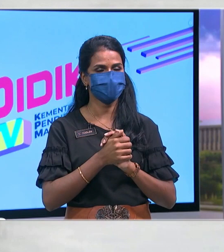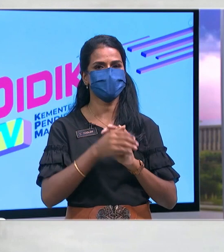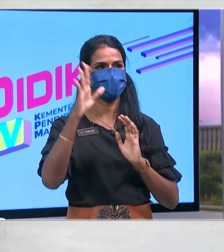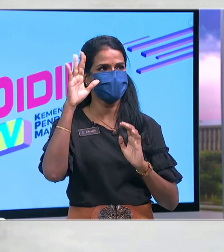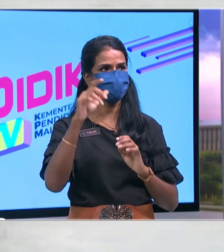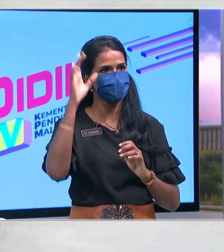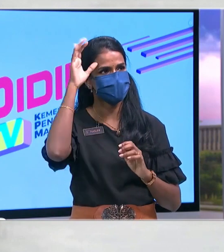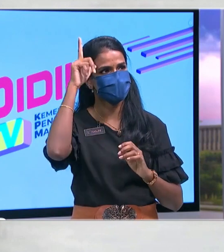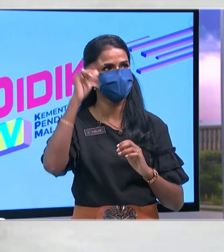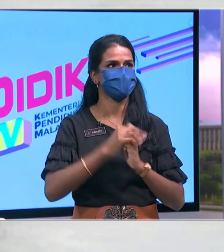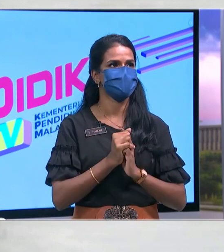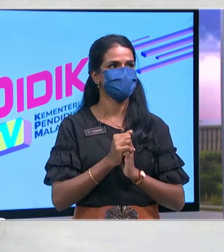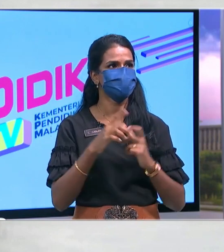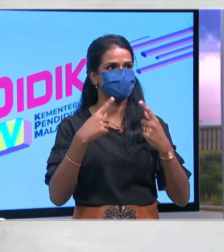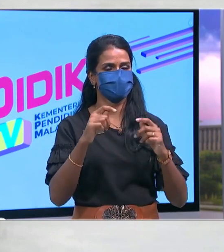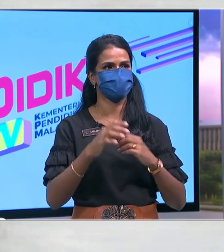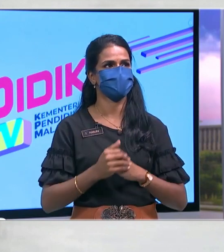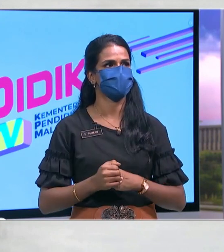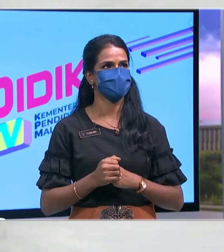Okey, Kelman. Cuba, Kelman.